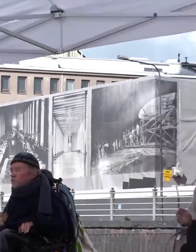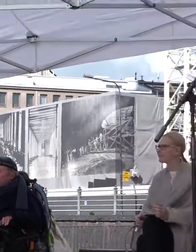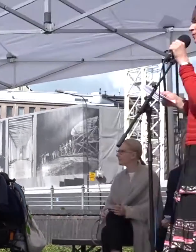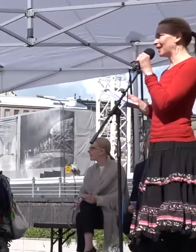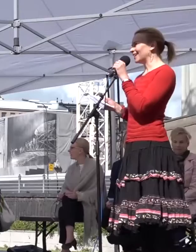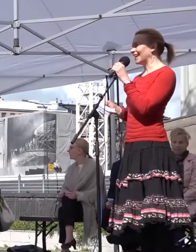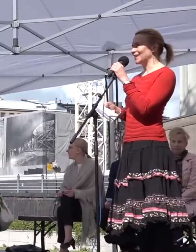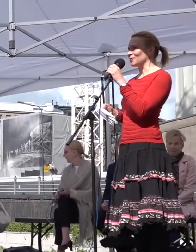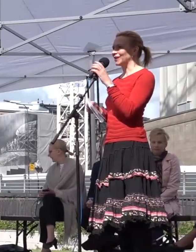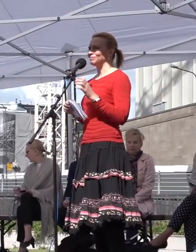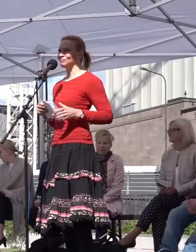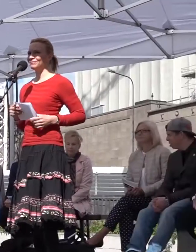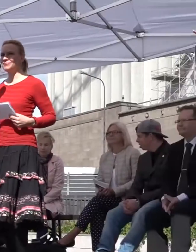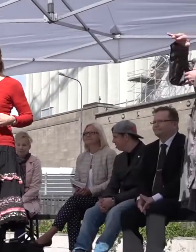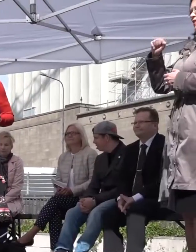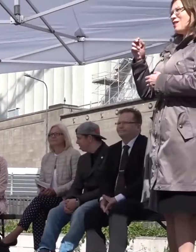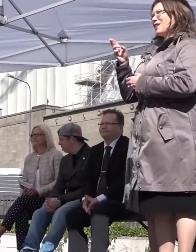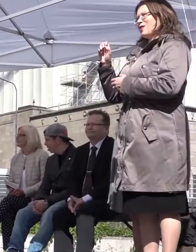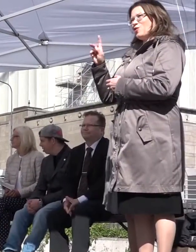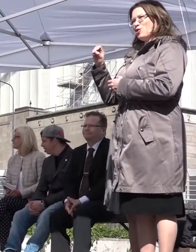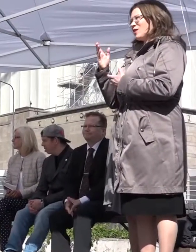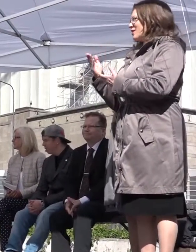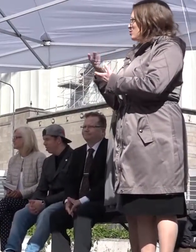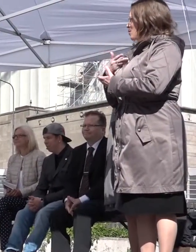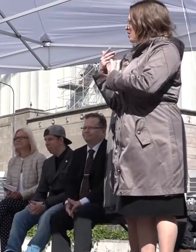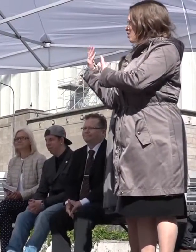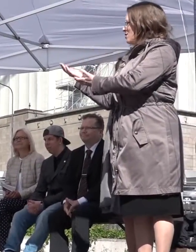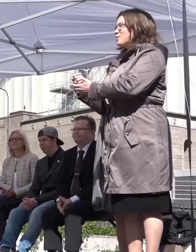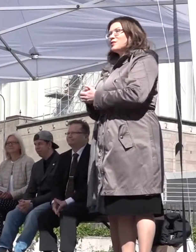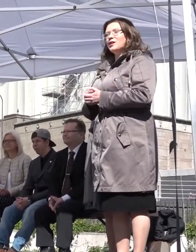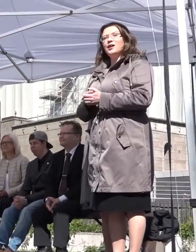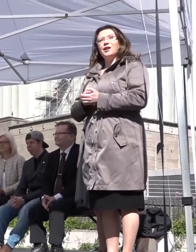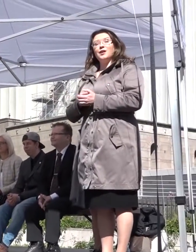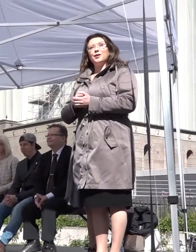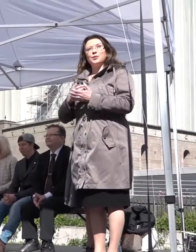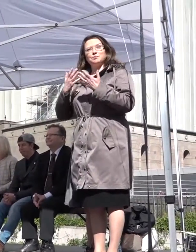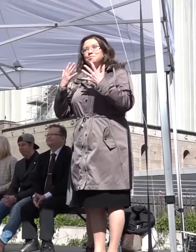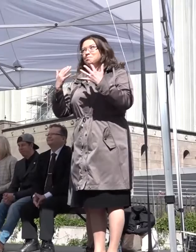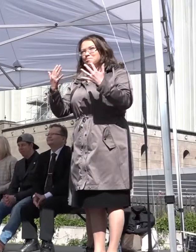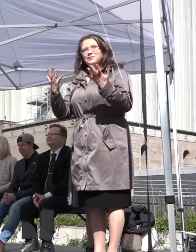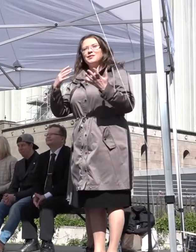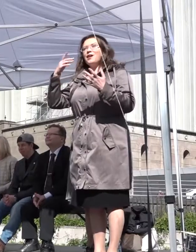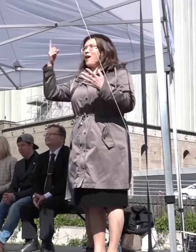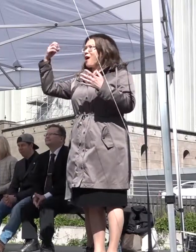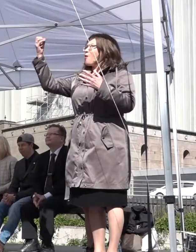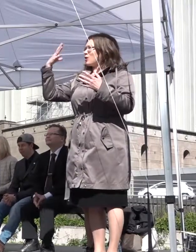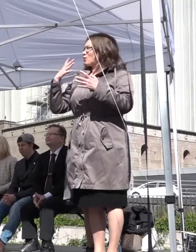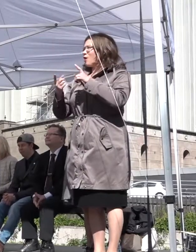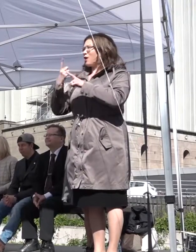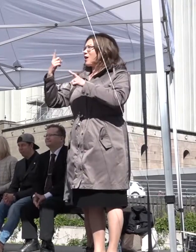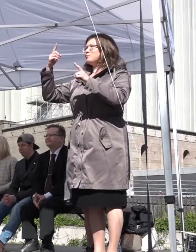Kiitoksia paljon, Merja Heikkonen. Hyvät ihmiset, täällä on muuten todellakin aurinko ruvennut, niin kuin Merja tuossa mietti,